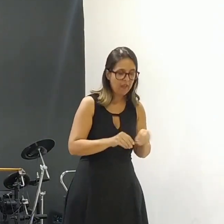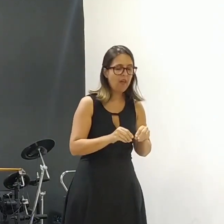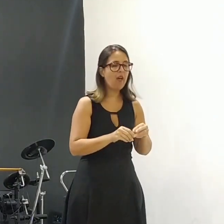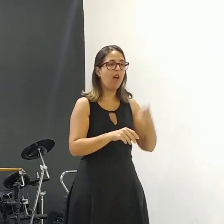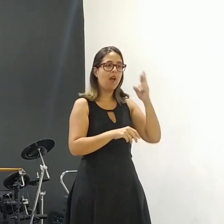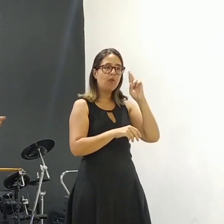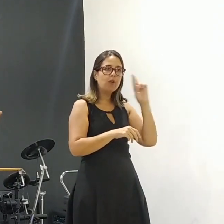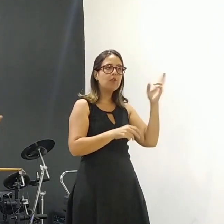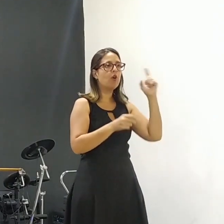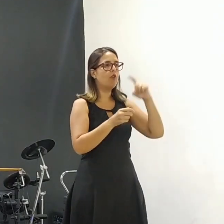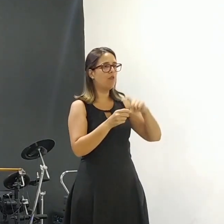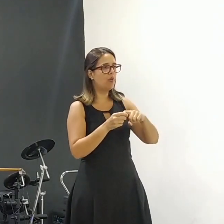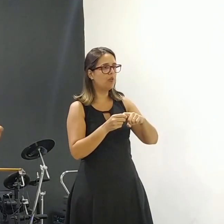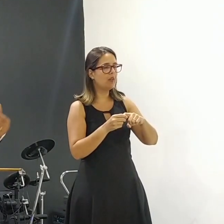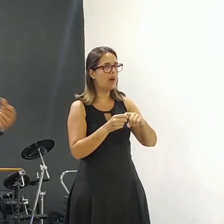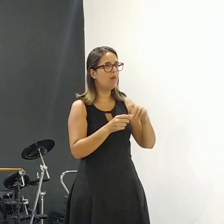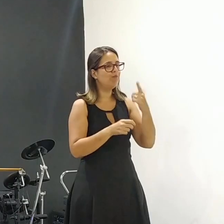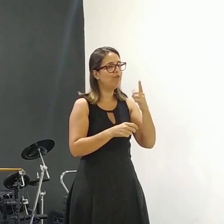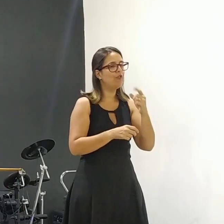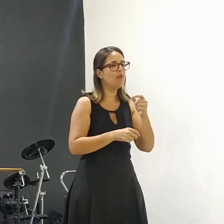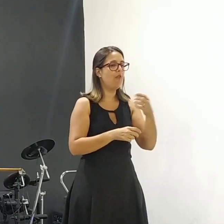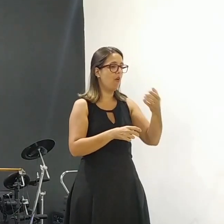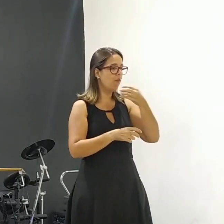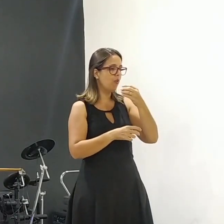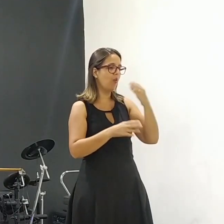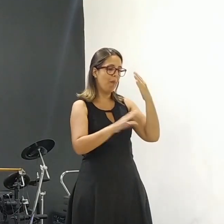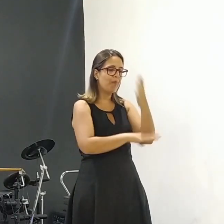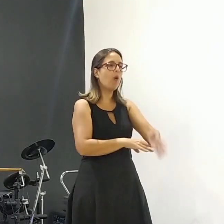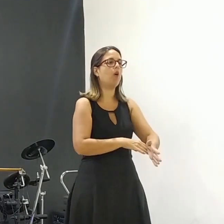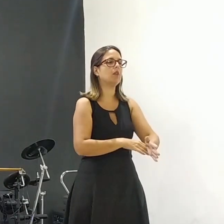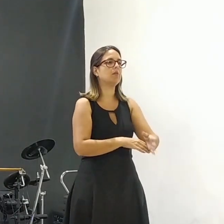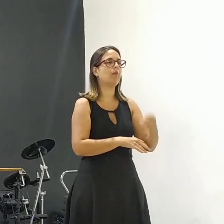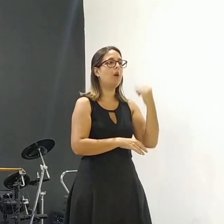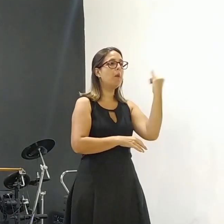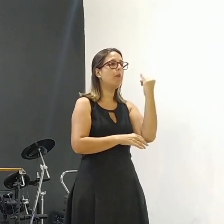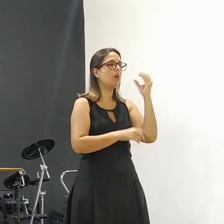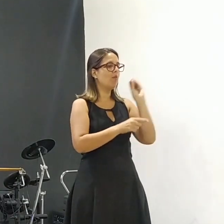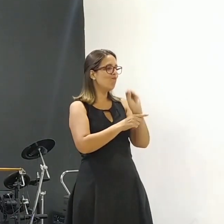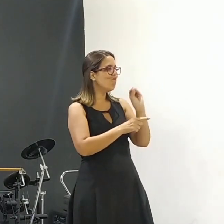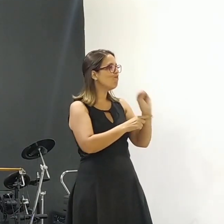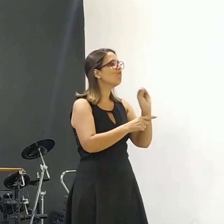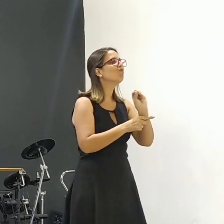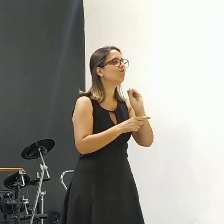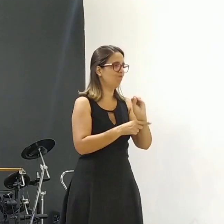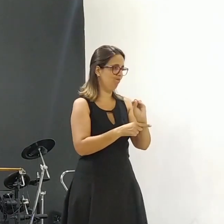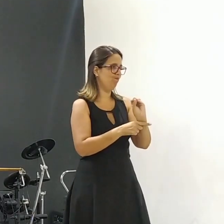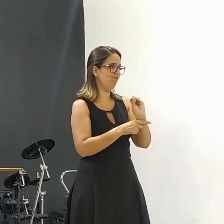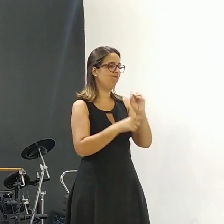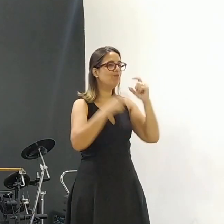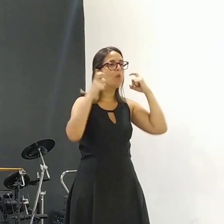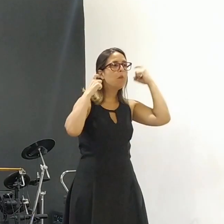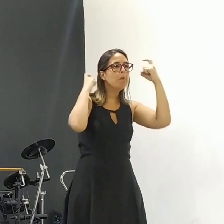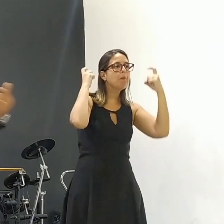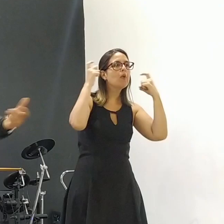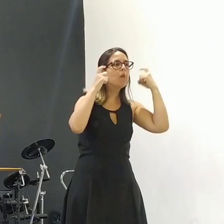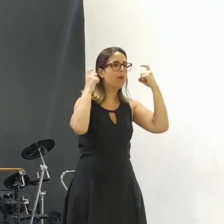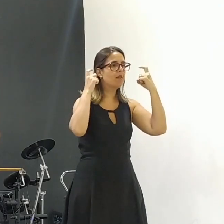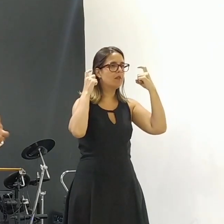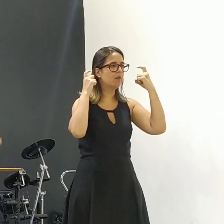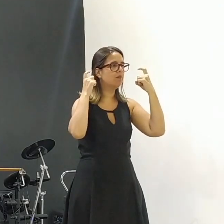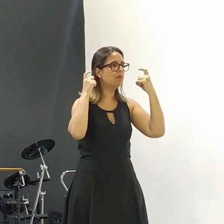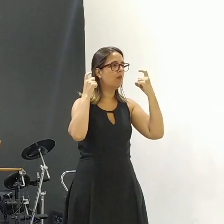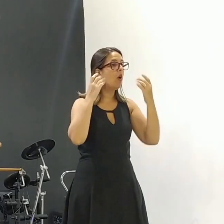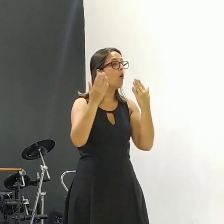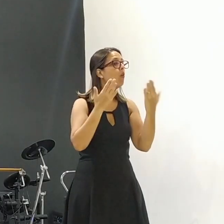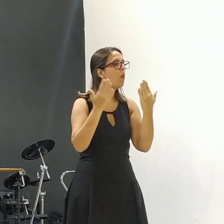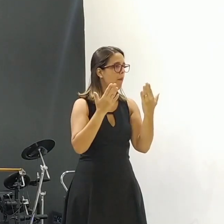voltar, se ela não tiver dado fruto, corta. E aí a gente viu a importância do cuidado, né? Da preocupação que a gente